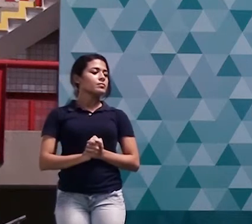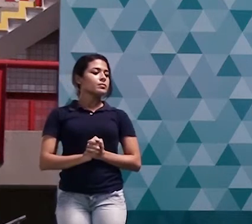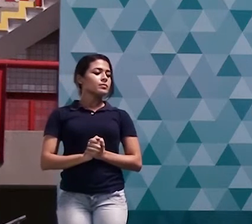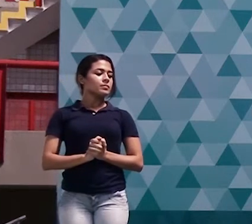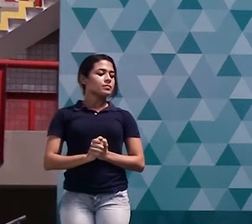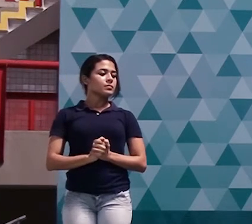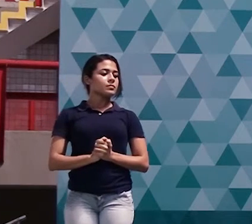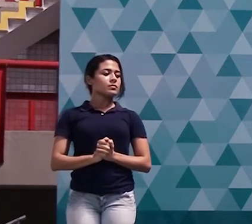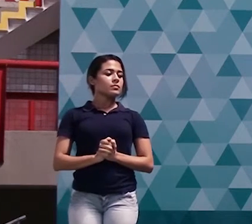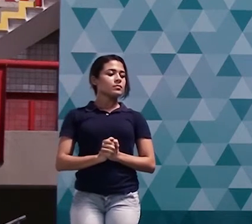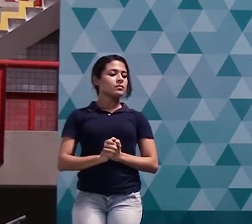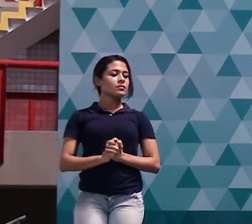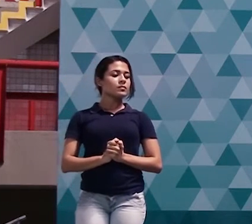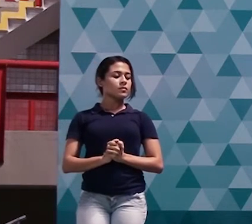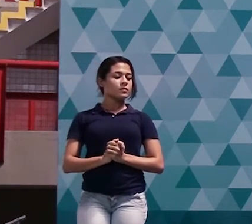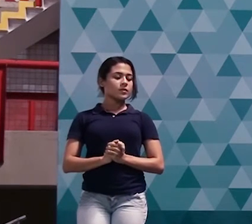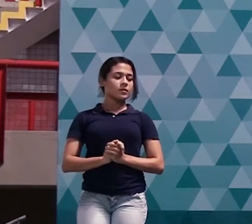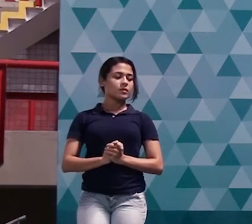Como é, meu filho?